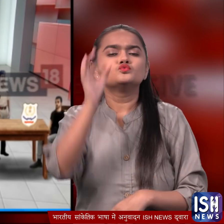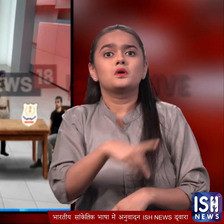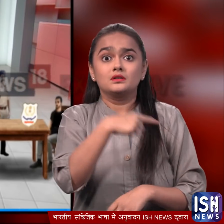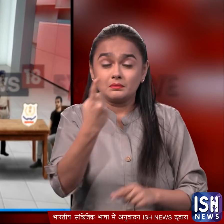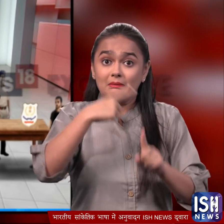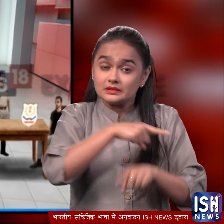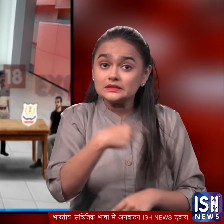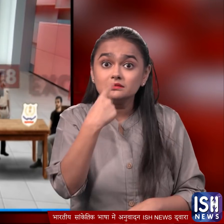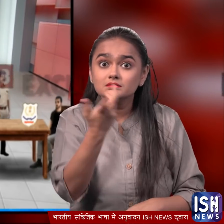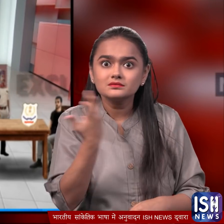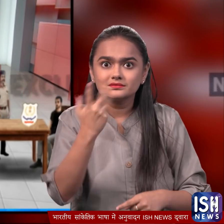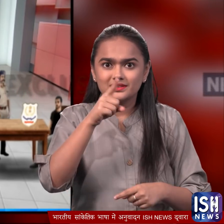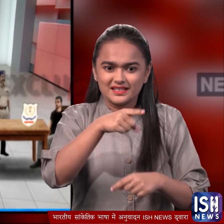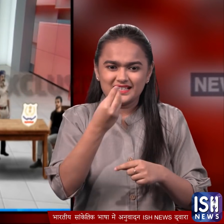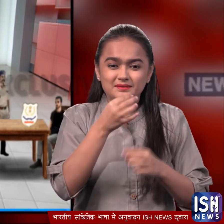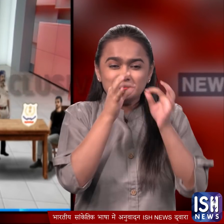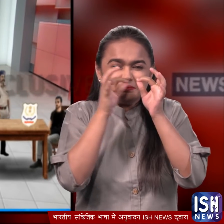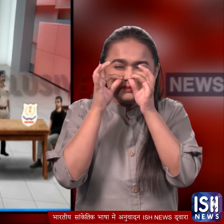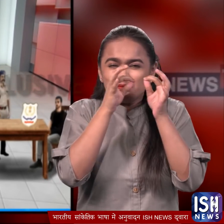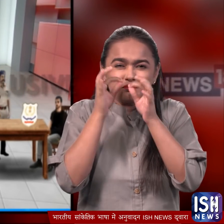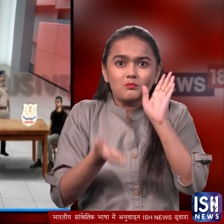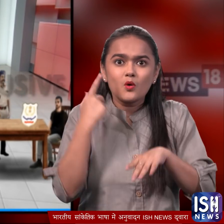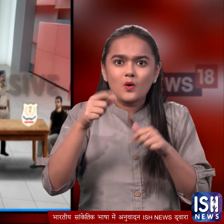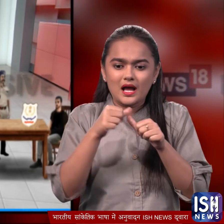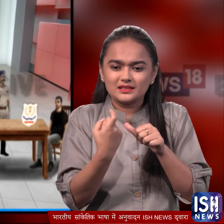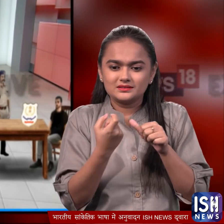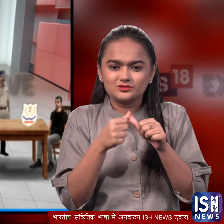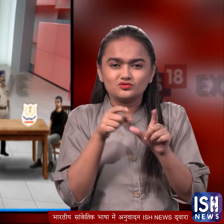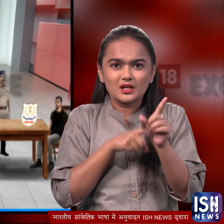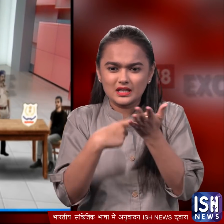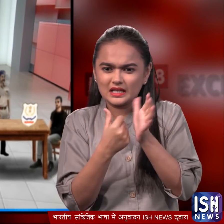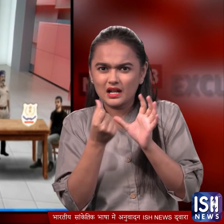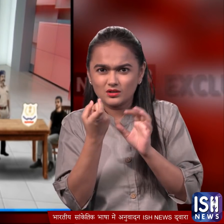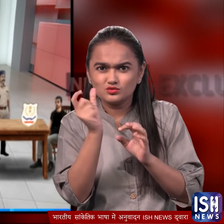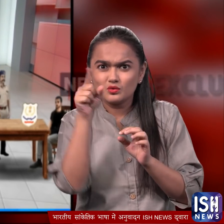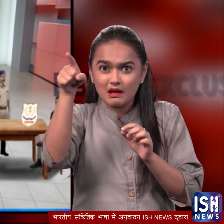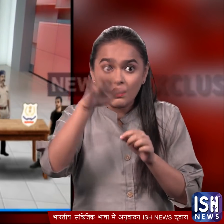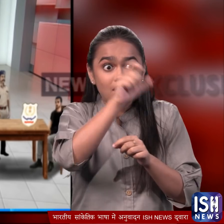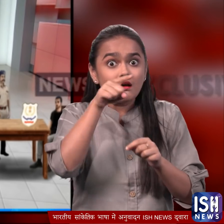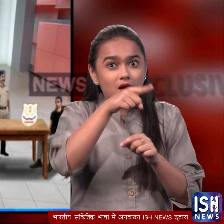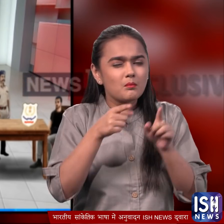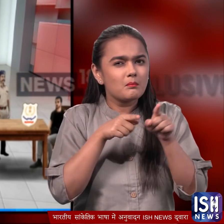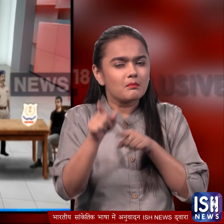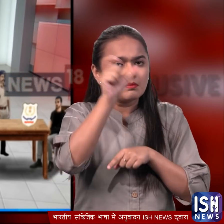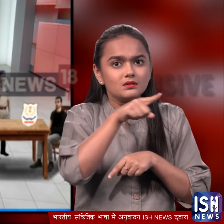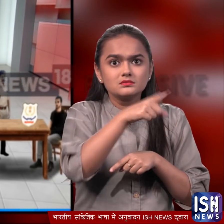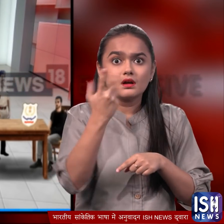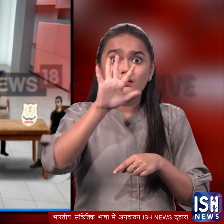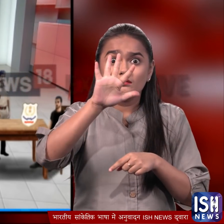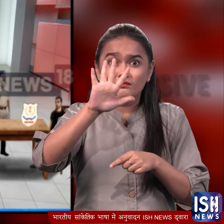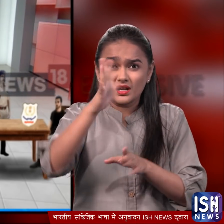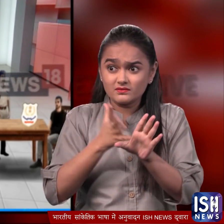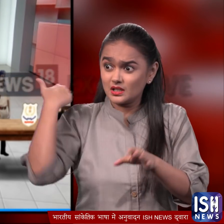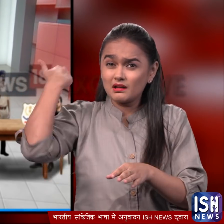साथ ही ये बताया है कि गिरफ्तार ड्रग्स तस्कर अजय राजू सिंह इन दोनों रूट के जरिए बीते 5 सालों में करोड़ों